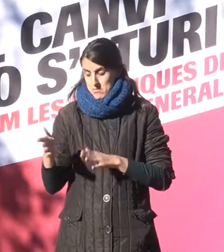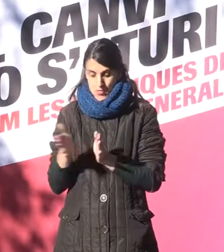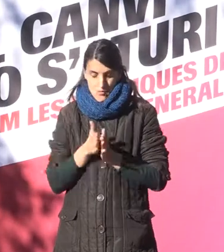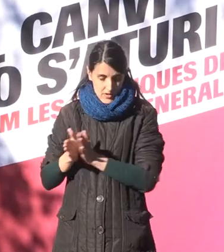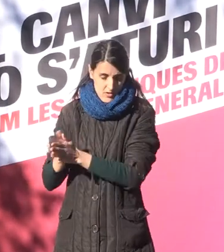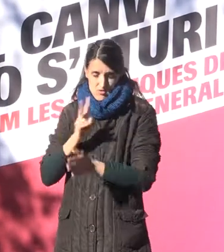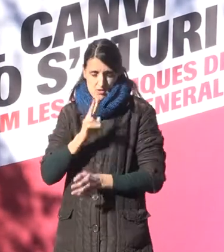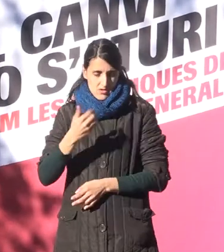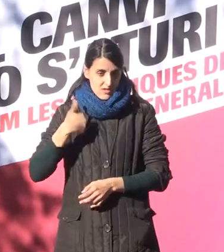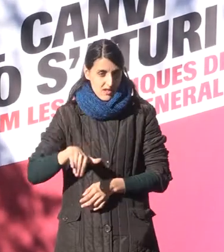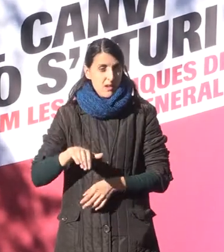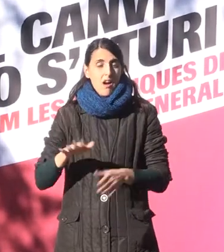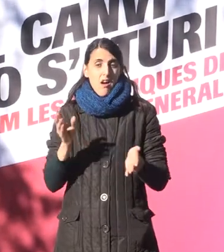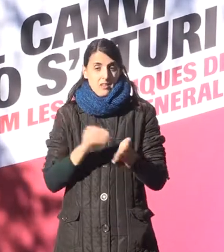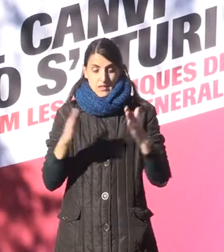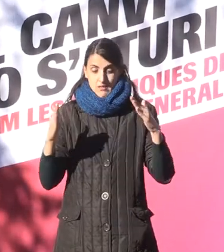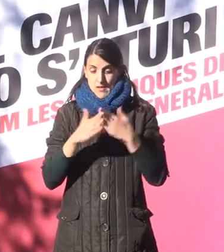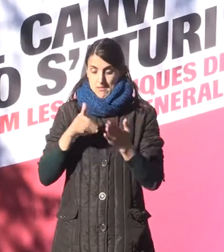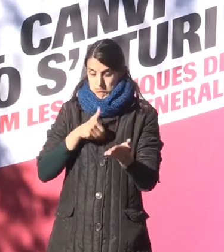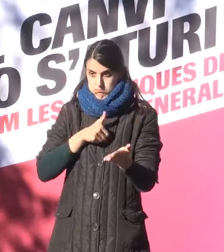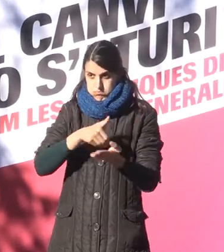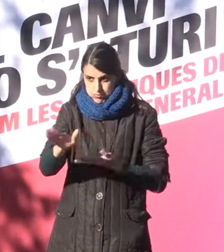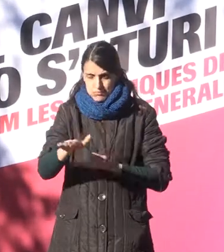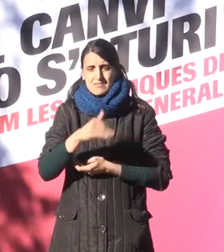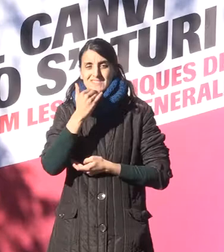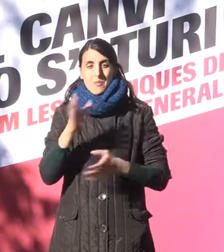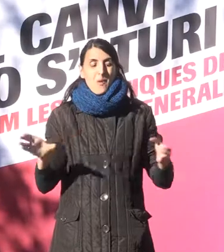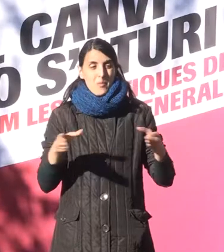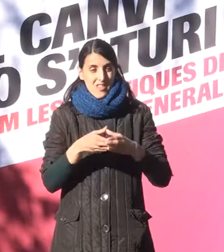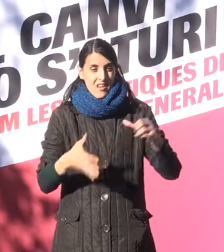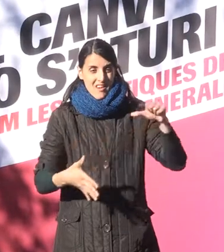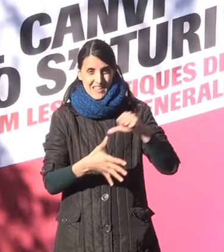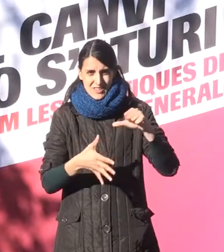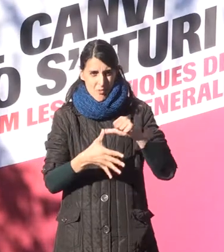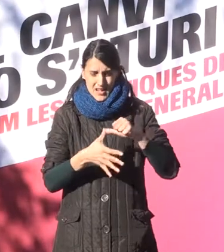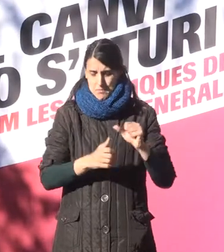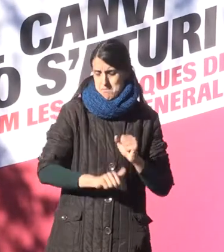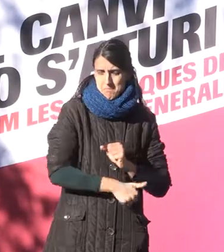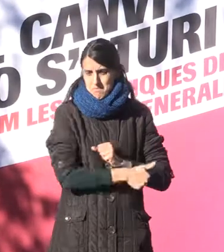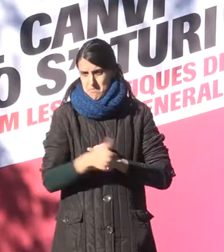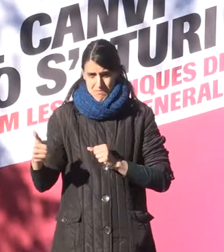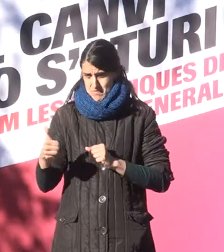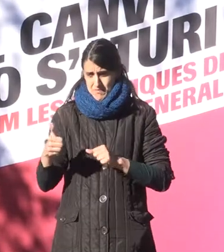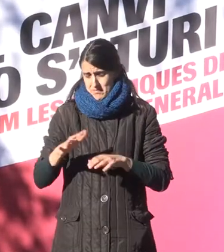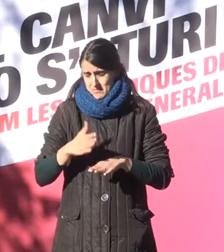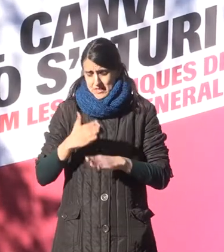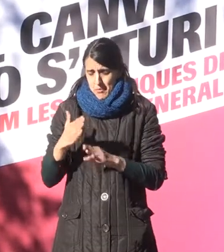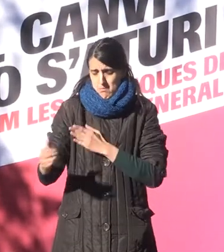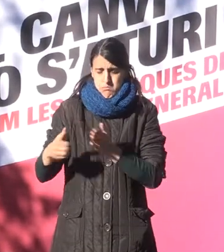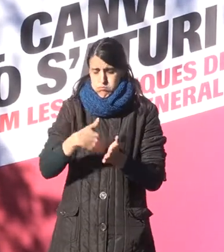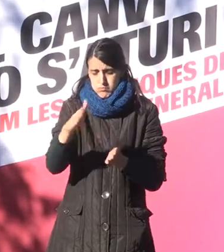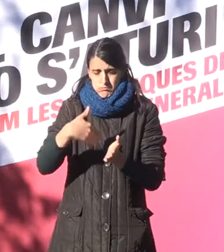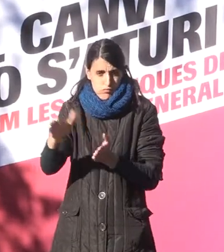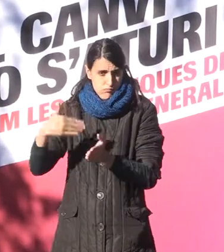cuando nos desahucian nosotros sabemos que la comunidad latinoamericana somos los primeros que sufrimos cada uno de